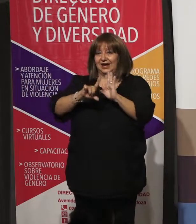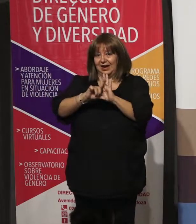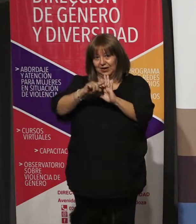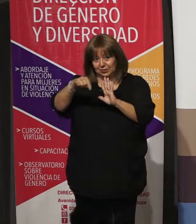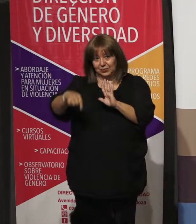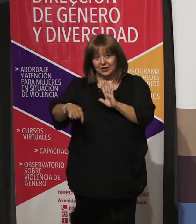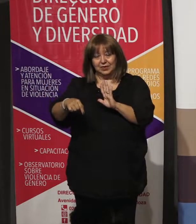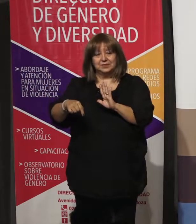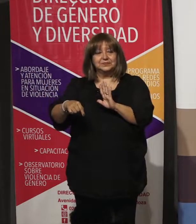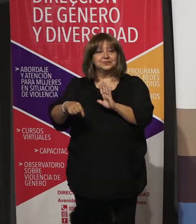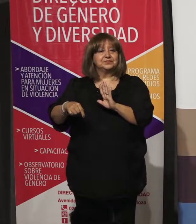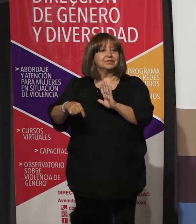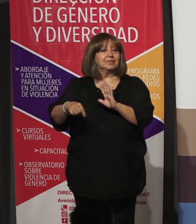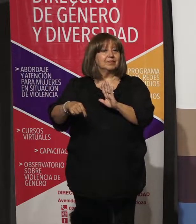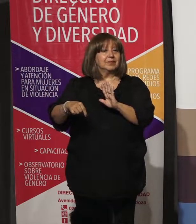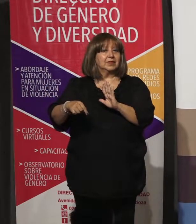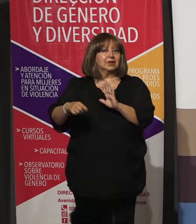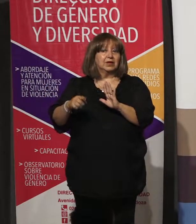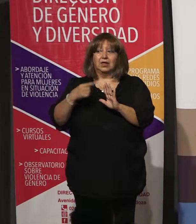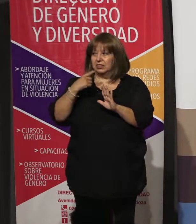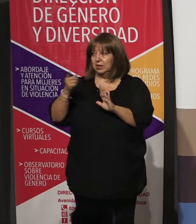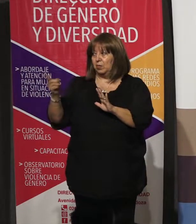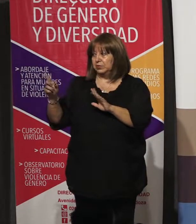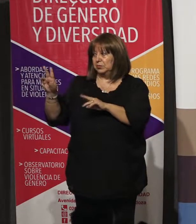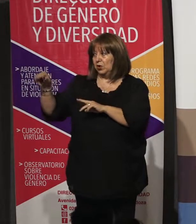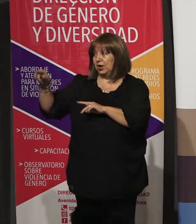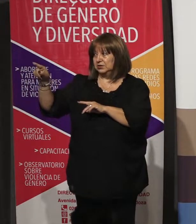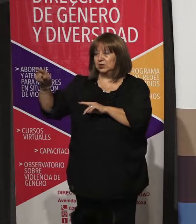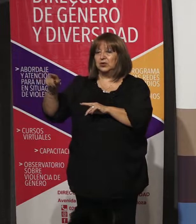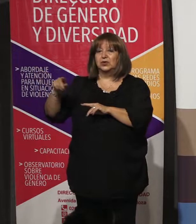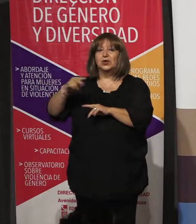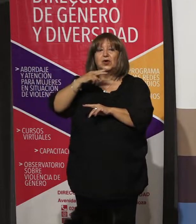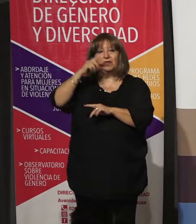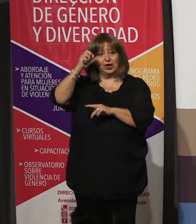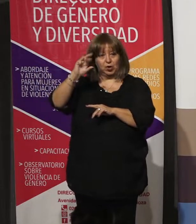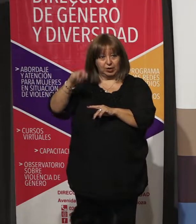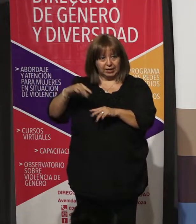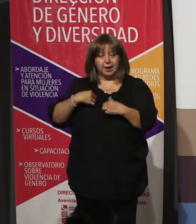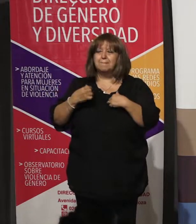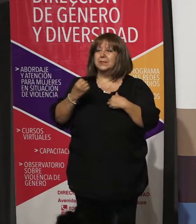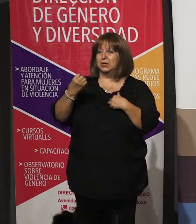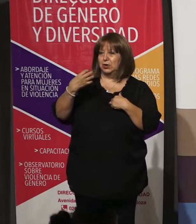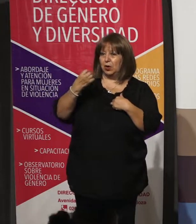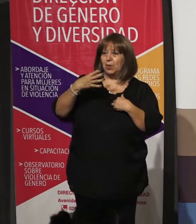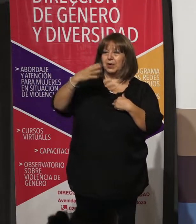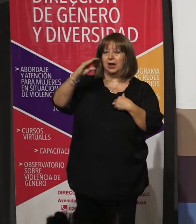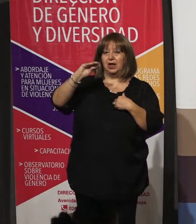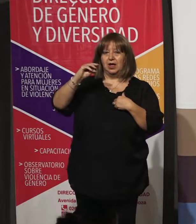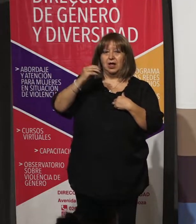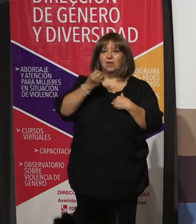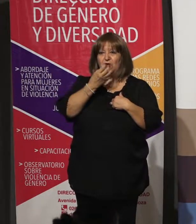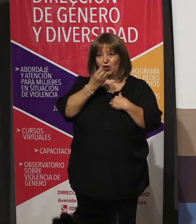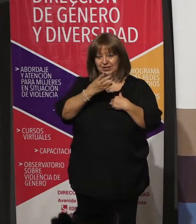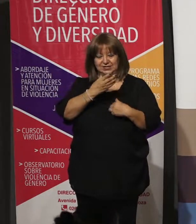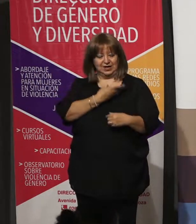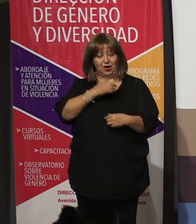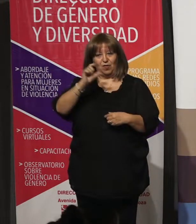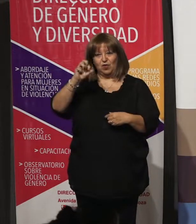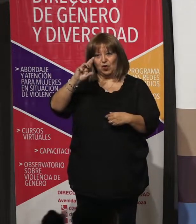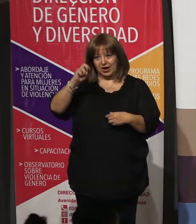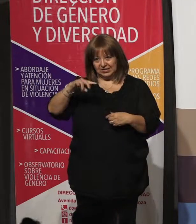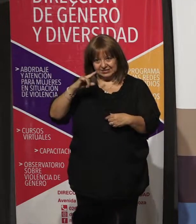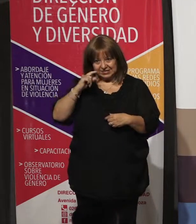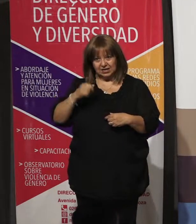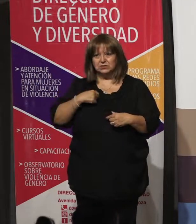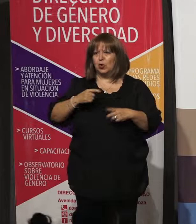Leyes. Como bien dijo Verónica, mi nombre es Florencia Salzar, soy la coordinadora del área de